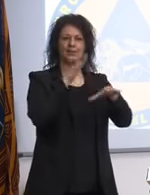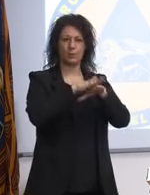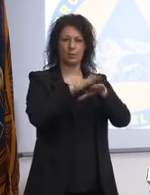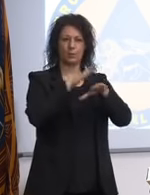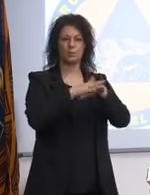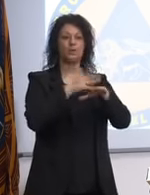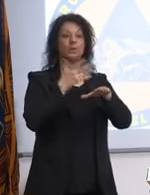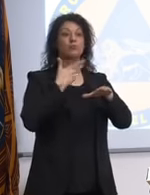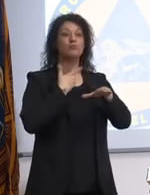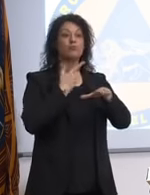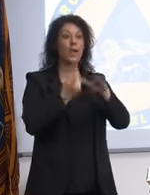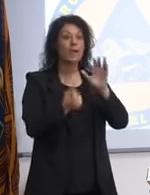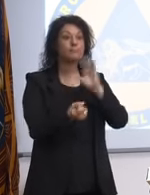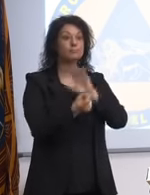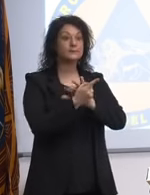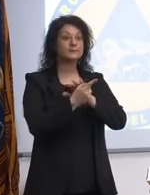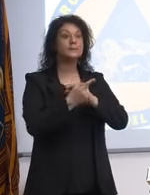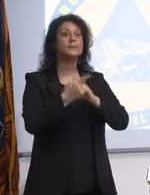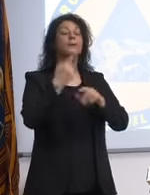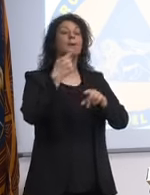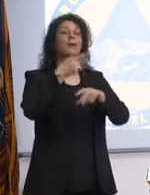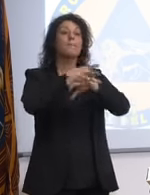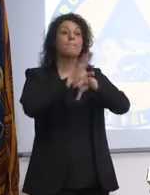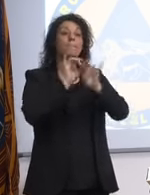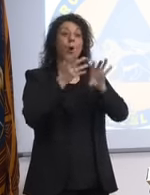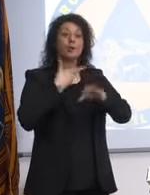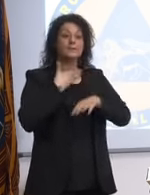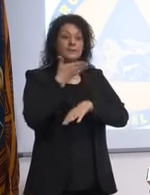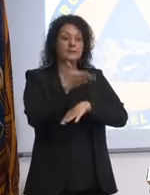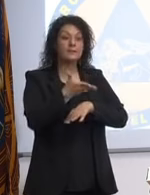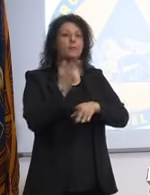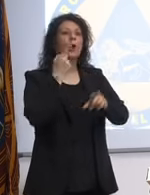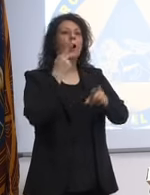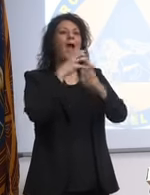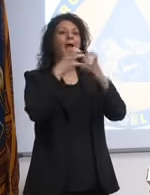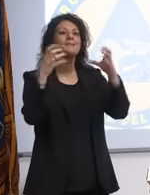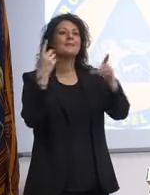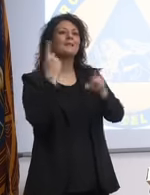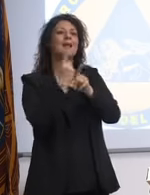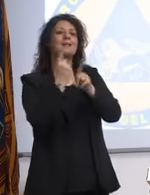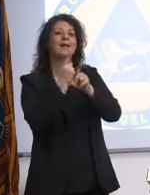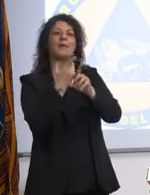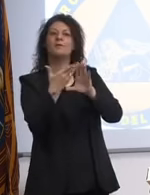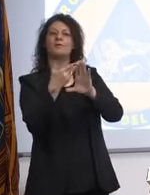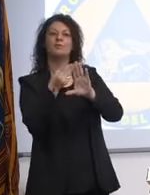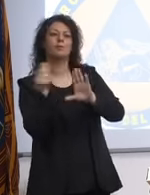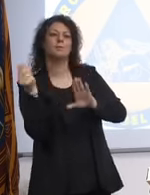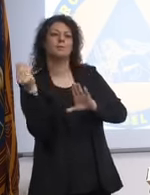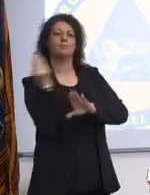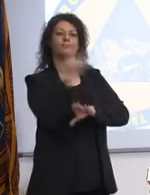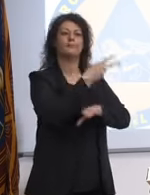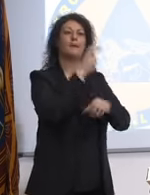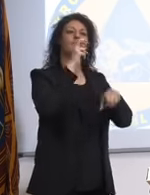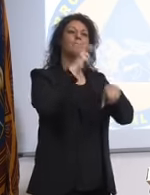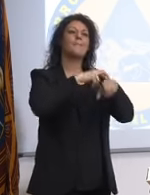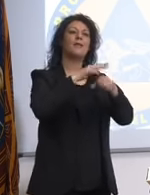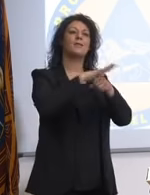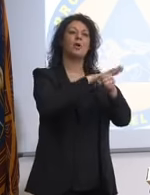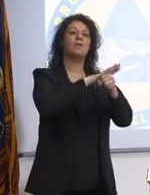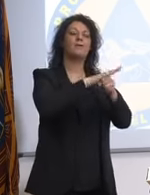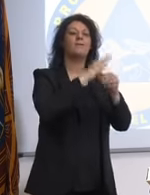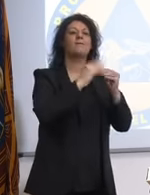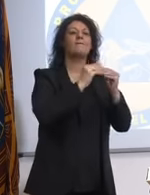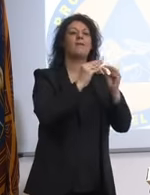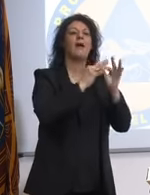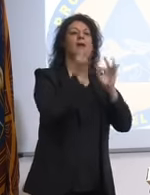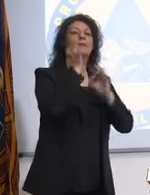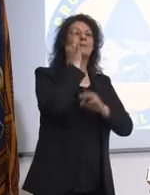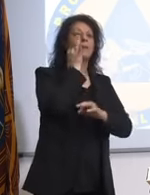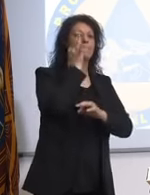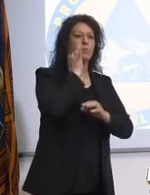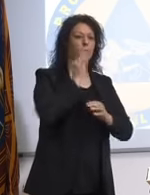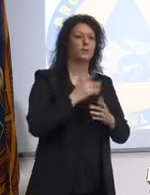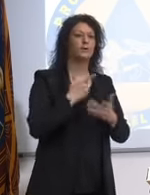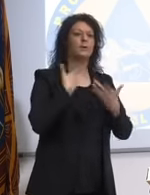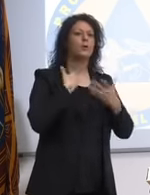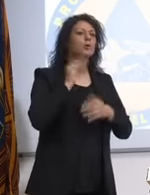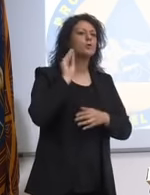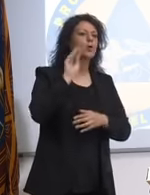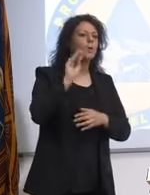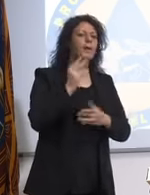inoltrato velocemente dal medico curante, questo mi sembra sia avvenuto, per il tampone. Prima roba, quando ha fatto richiesta di tampone?